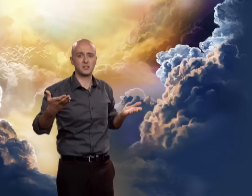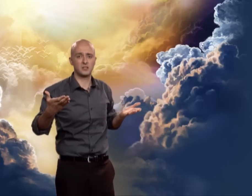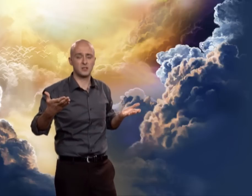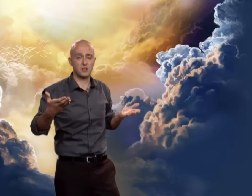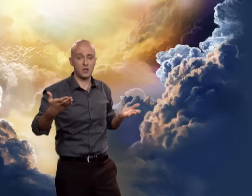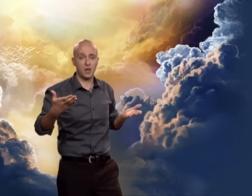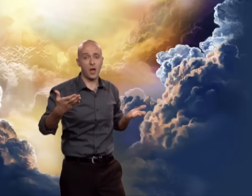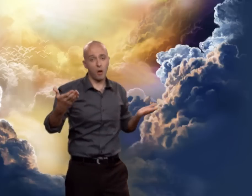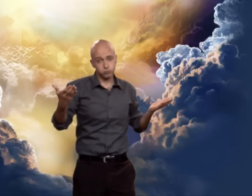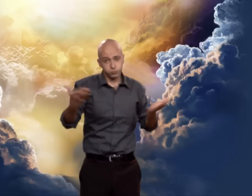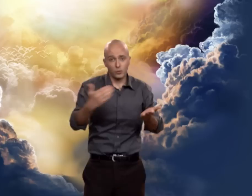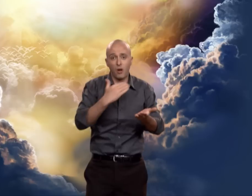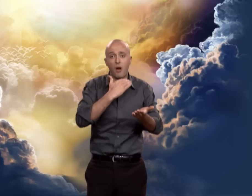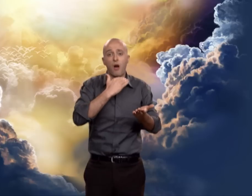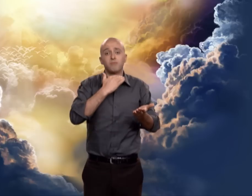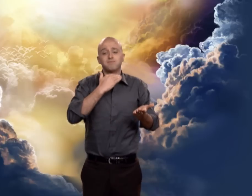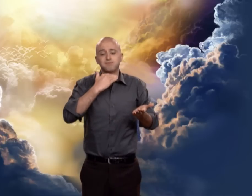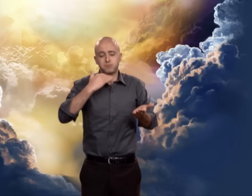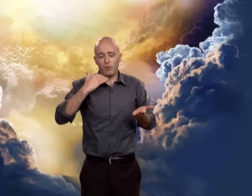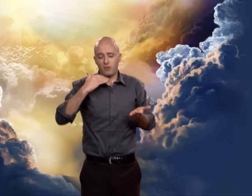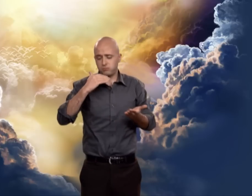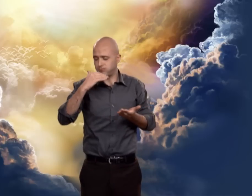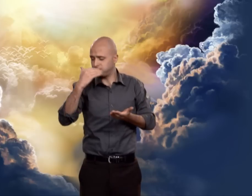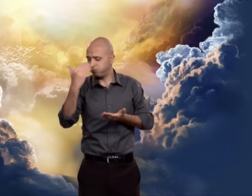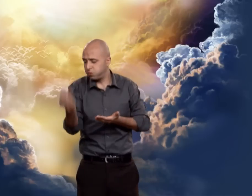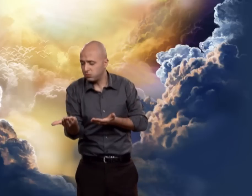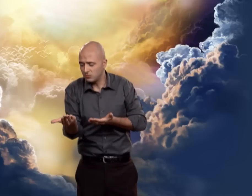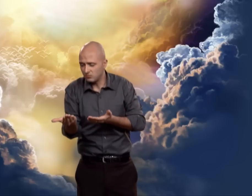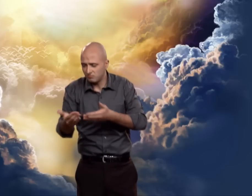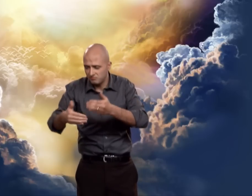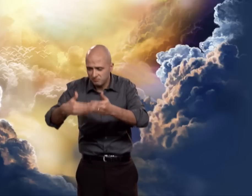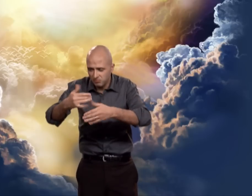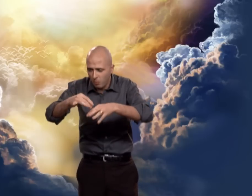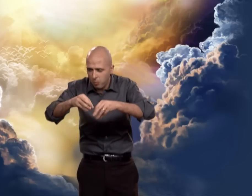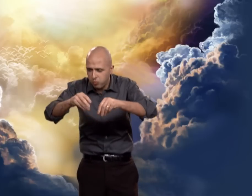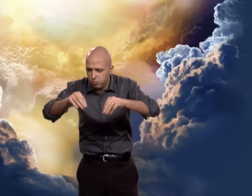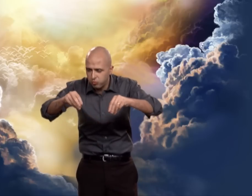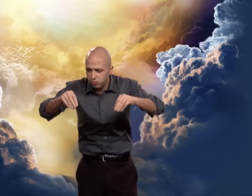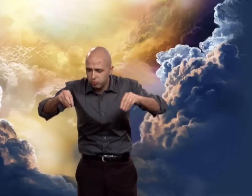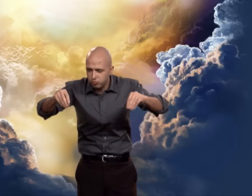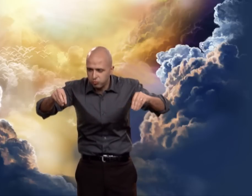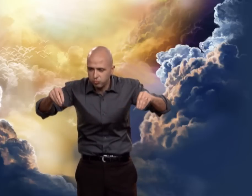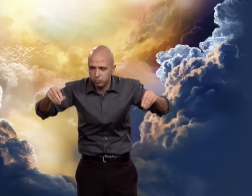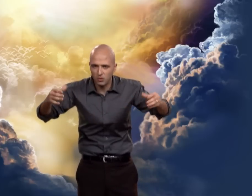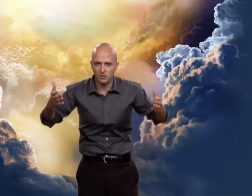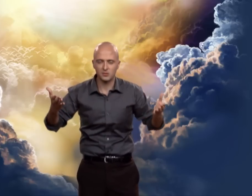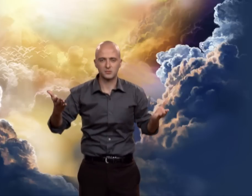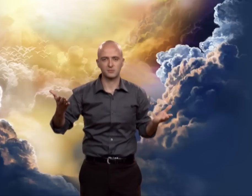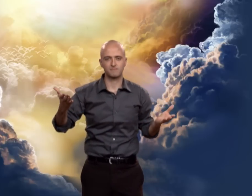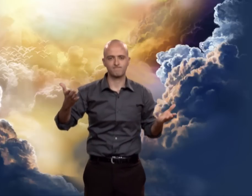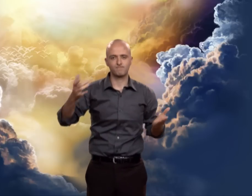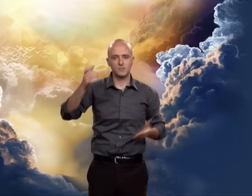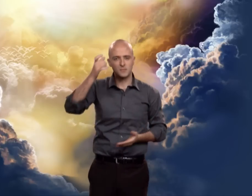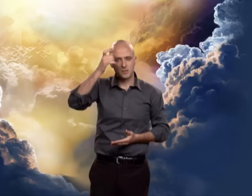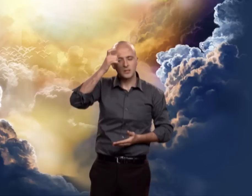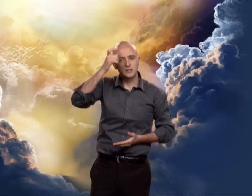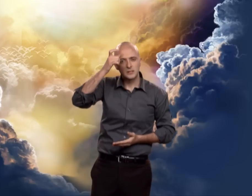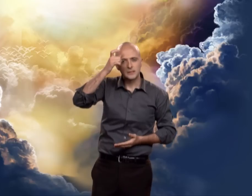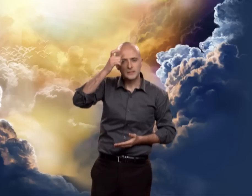de onde fora tirado. Você é pó e ao pó voltará. As palavras de Satanás, seus olhos se